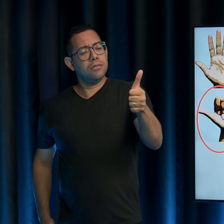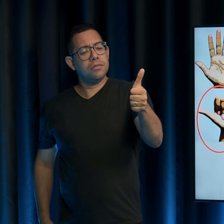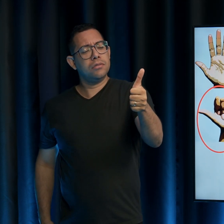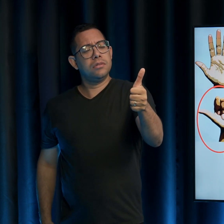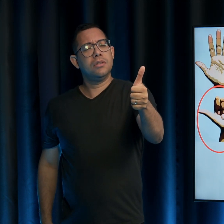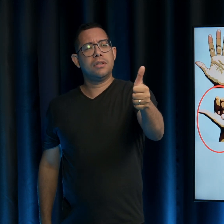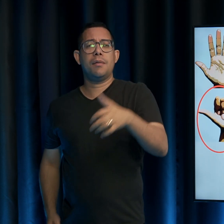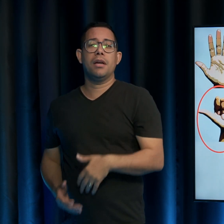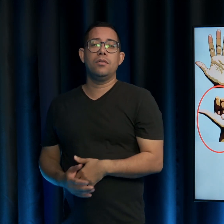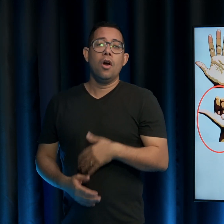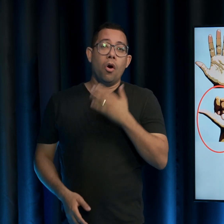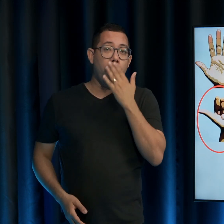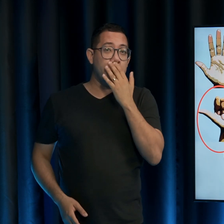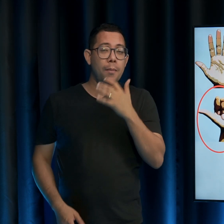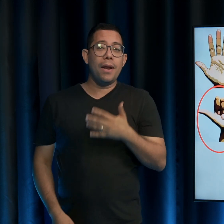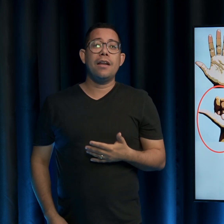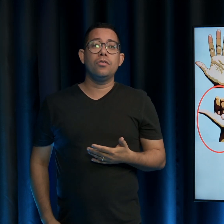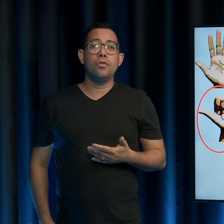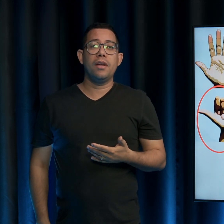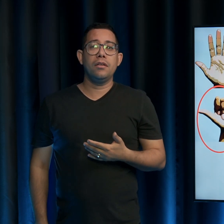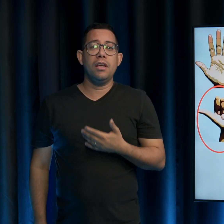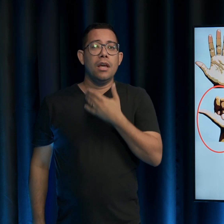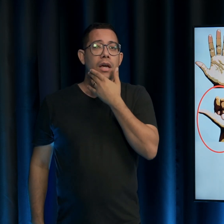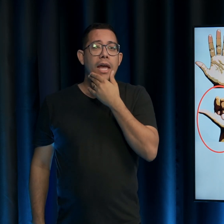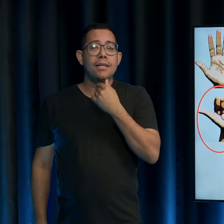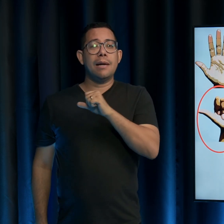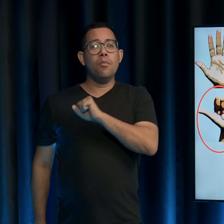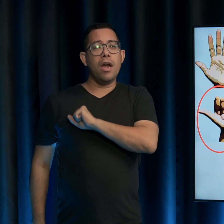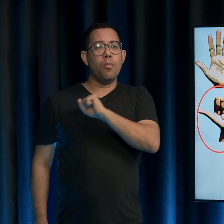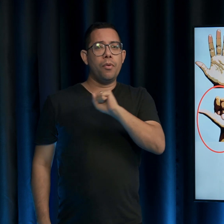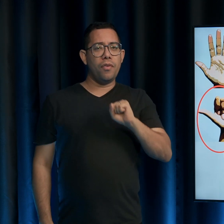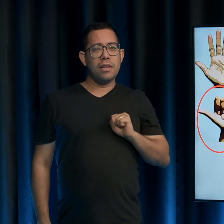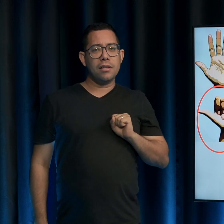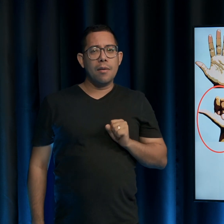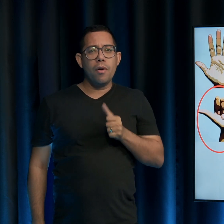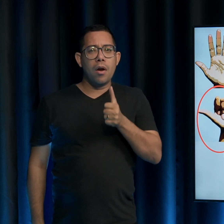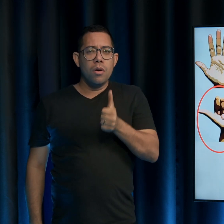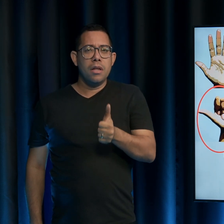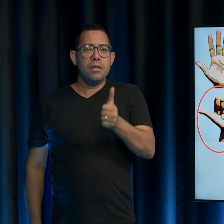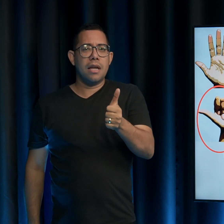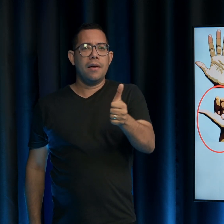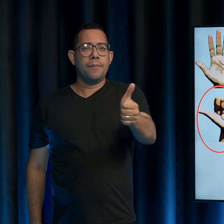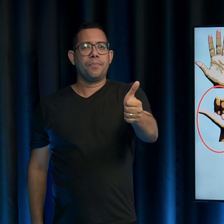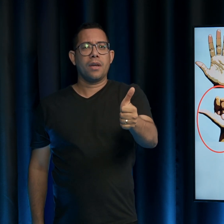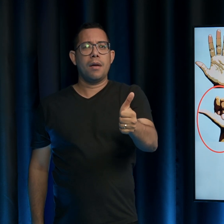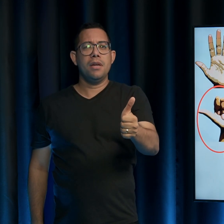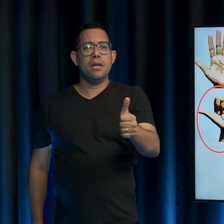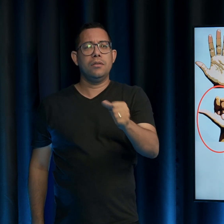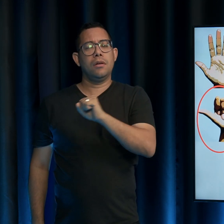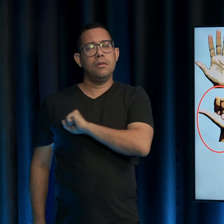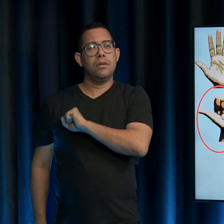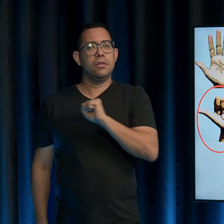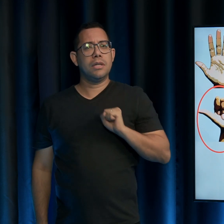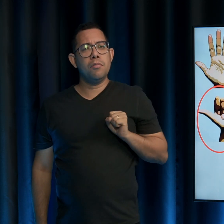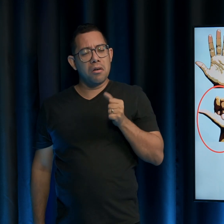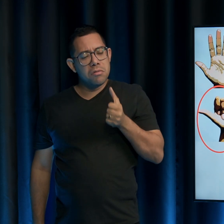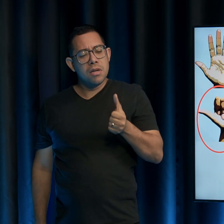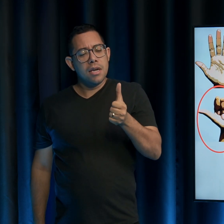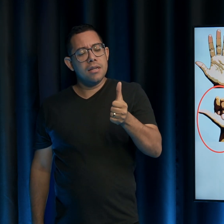Jesus está caminhando. Ou, por exemplo, não, estou falando que Samuel, o profeta Samuel está caminhando. Então, Samuel, ele está